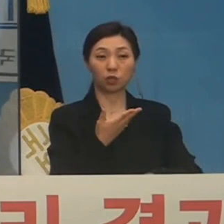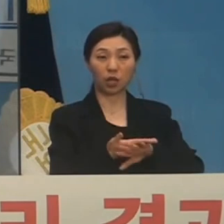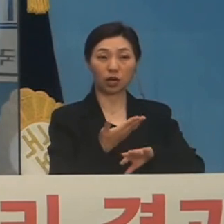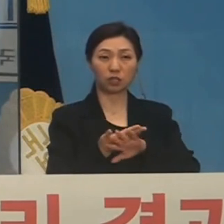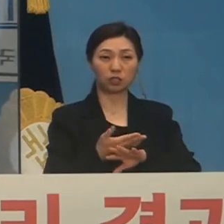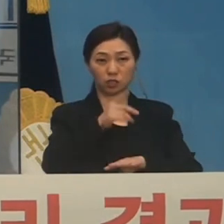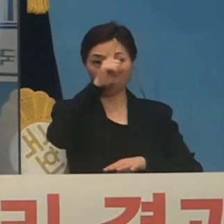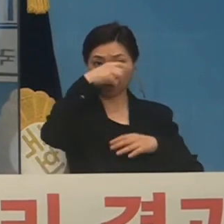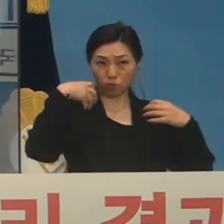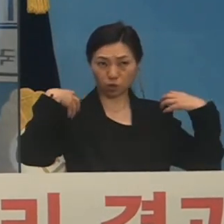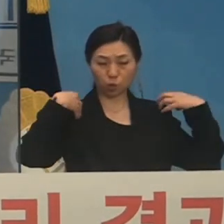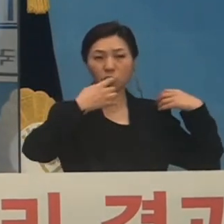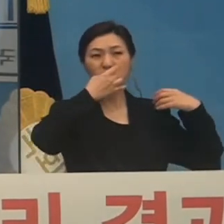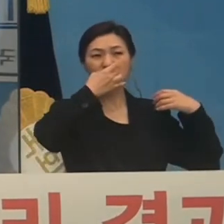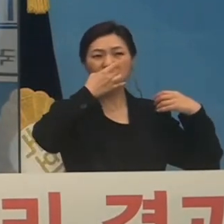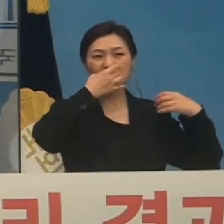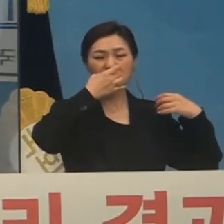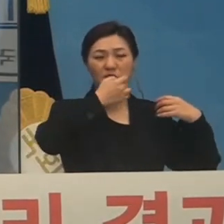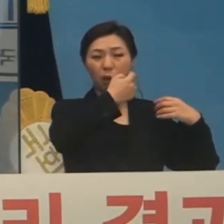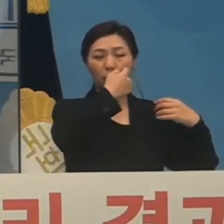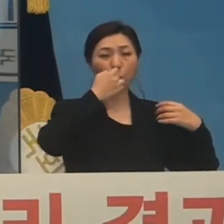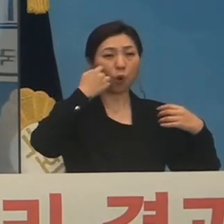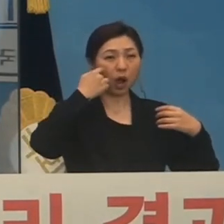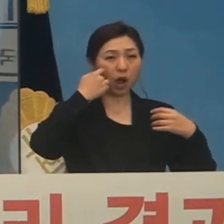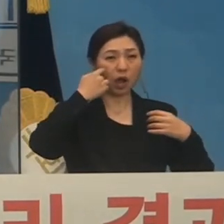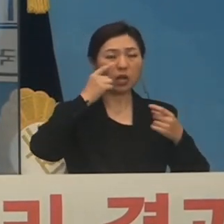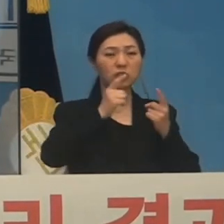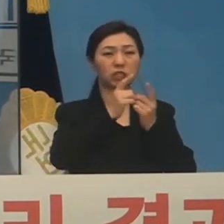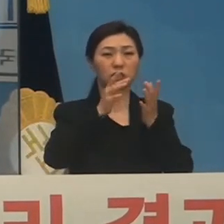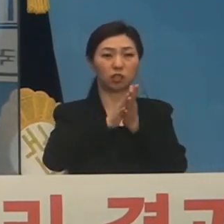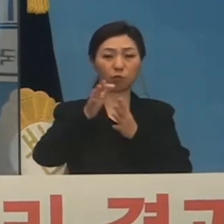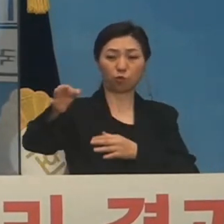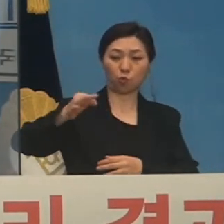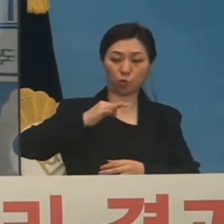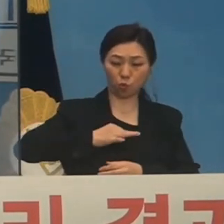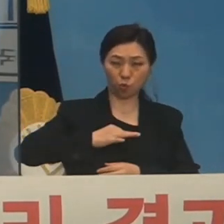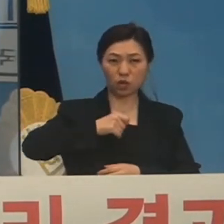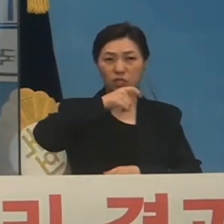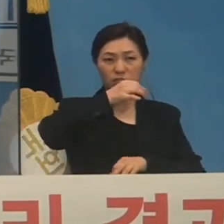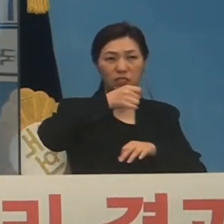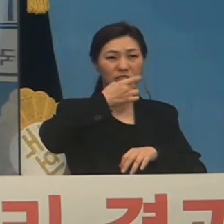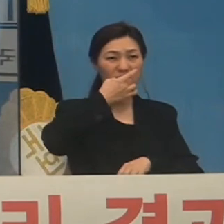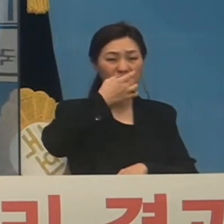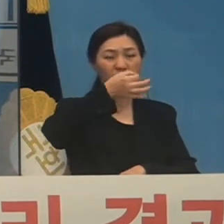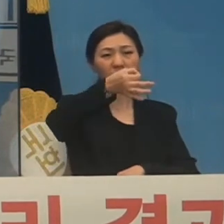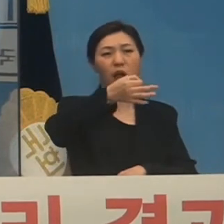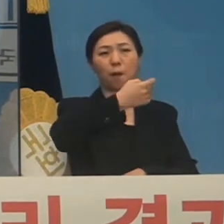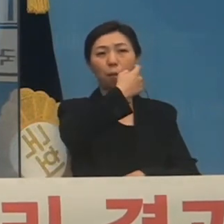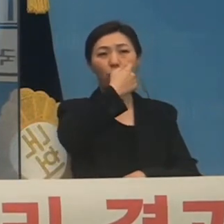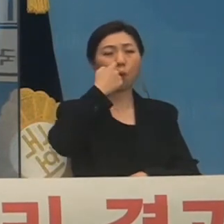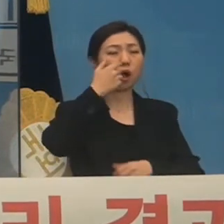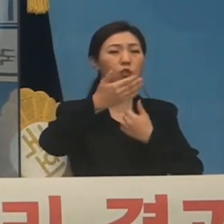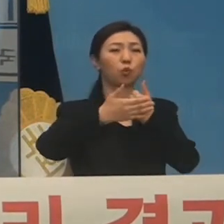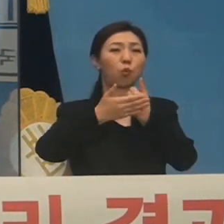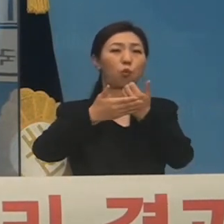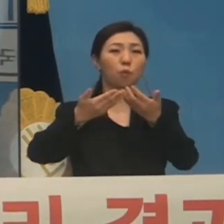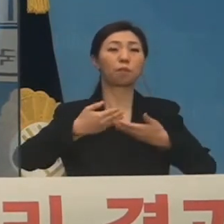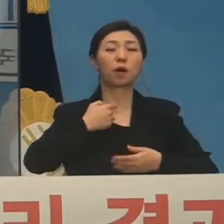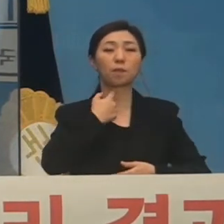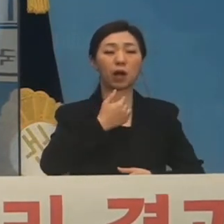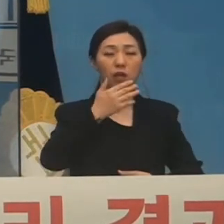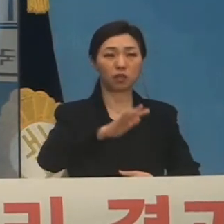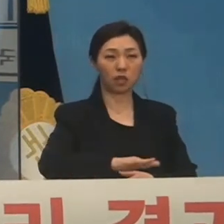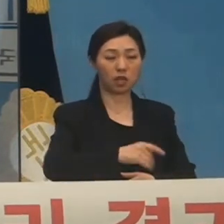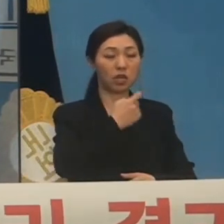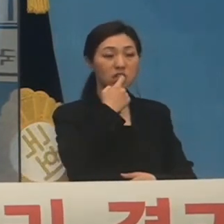정부에서도 쌀 소득 보전 직불제를 통해 쌀값을 보장해 주었습니다. 그러나 문재인 정부와 민주당은